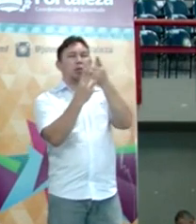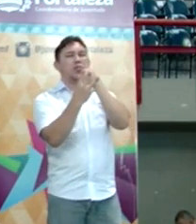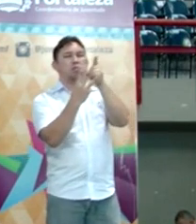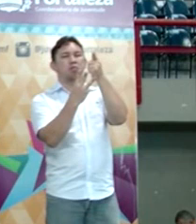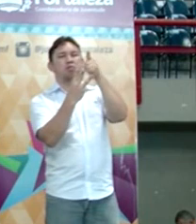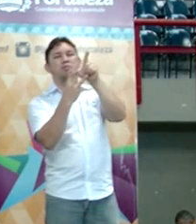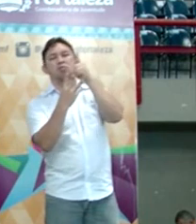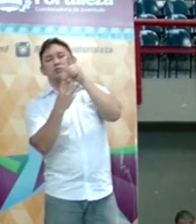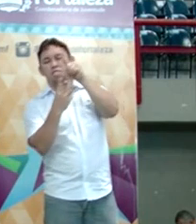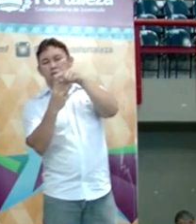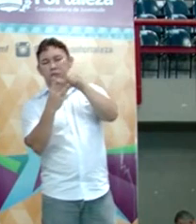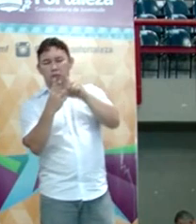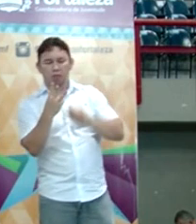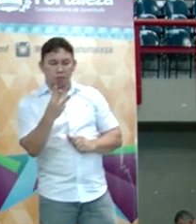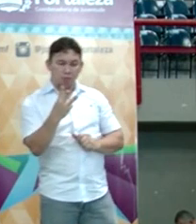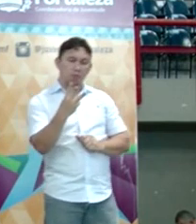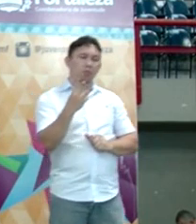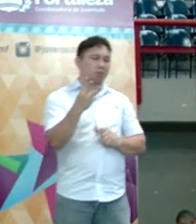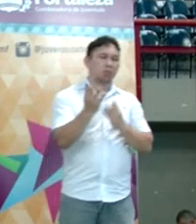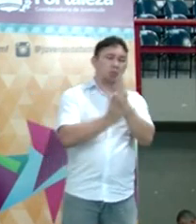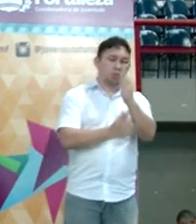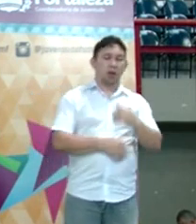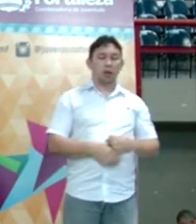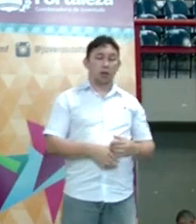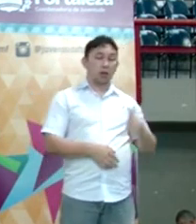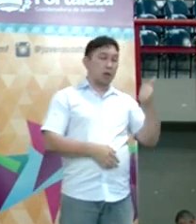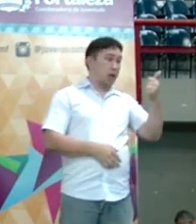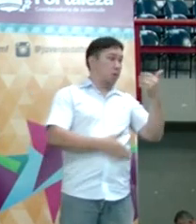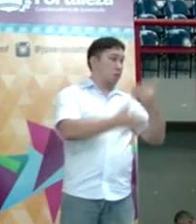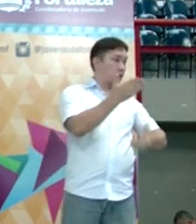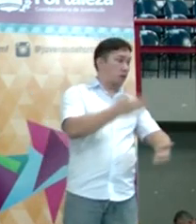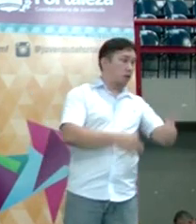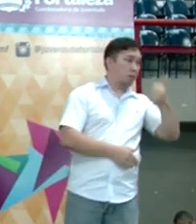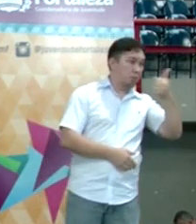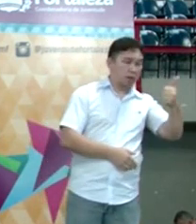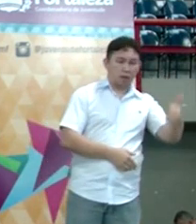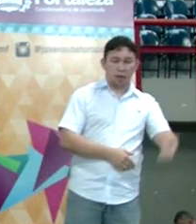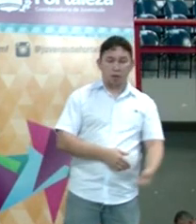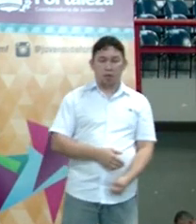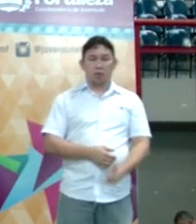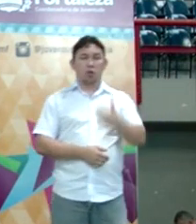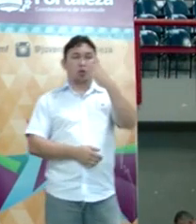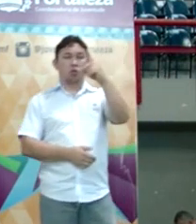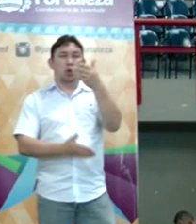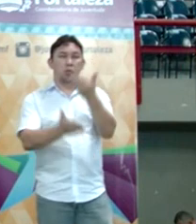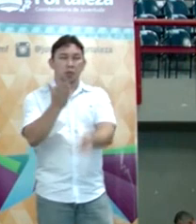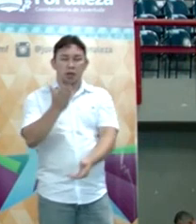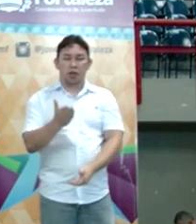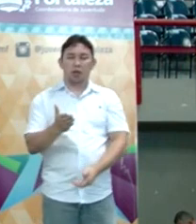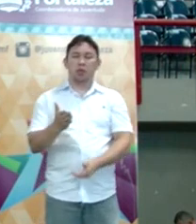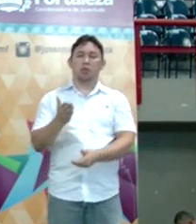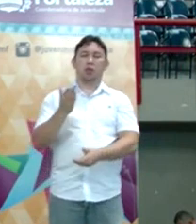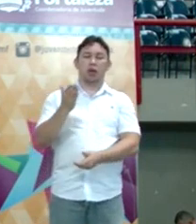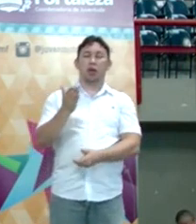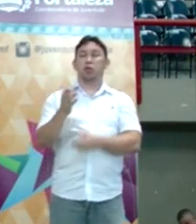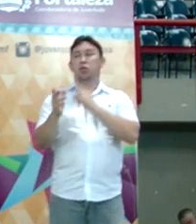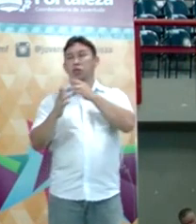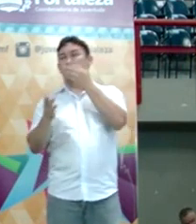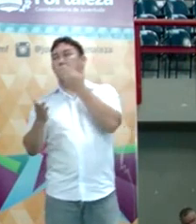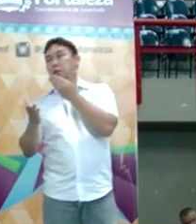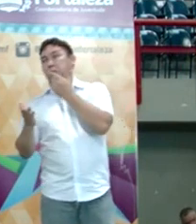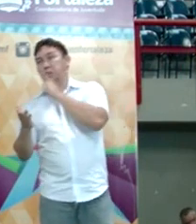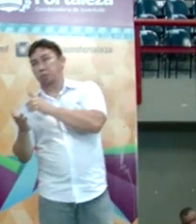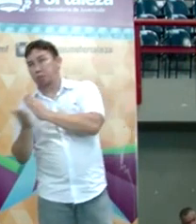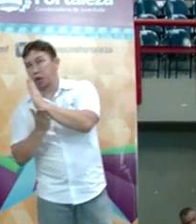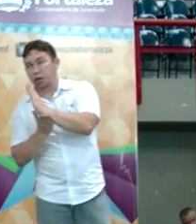no currículo, mas se saiu bem na prova e bem na entrevista, ele vai ser aprovado ou não vai? Vai. Então, o que é que eu queria que vocês